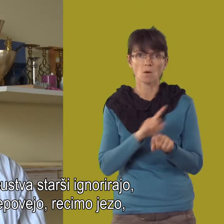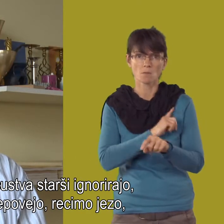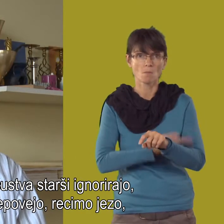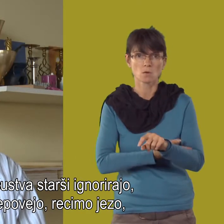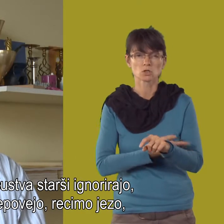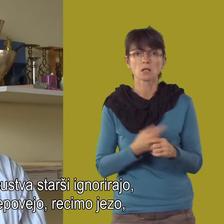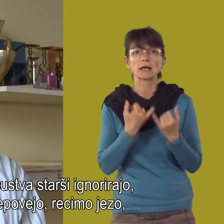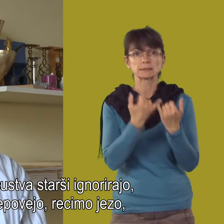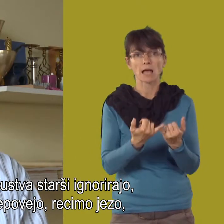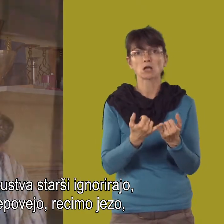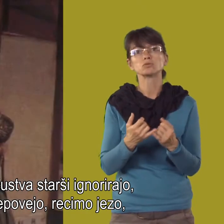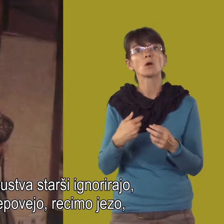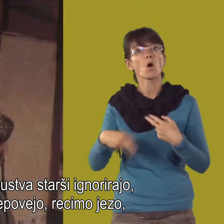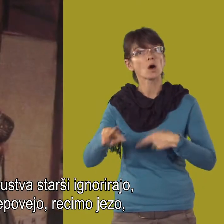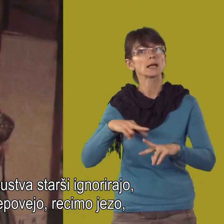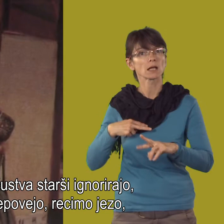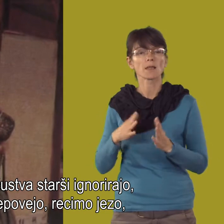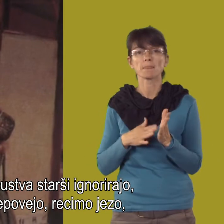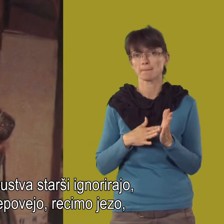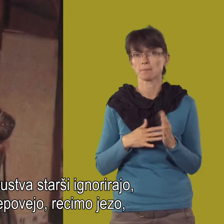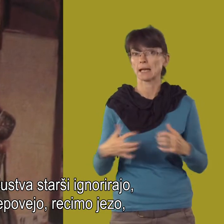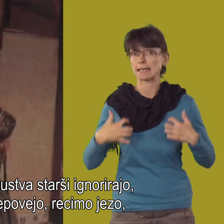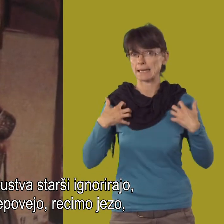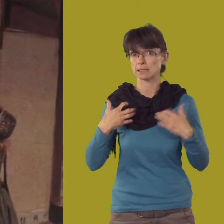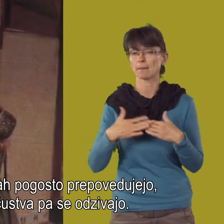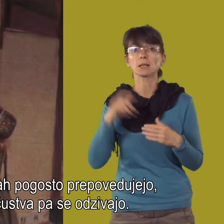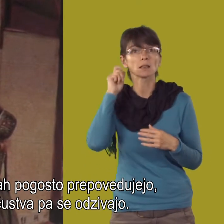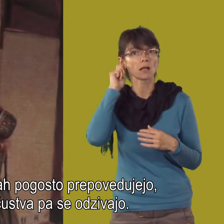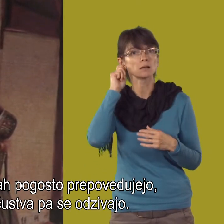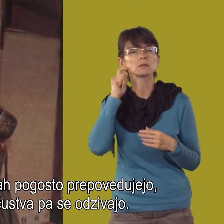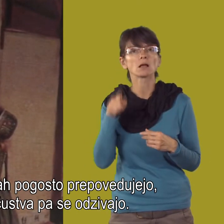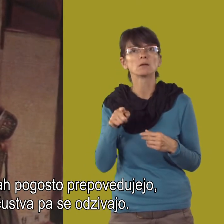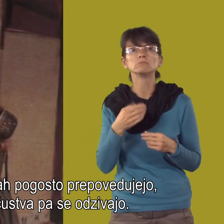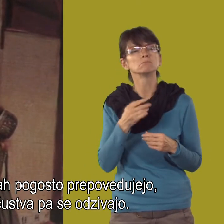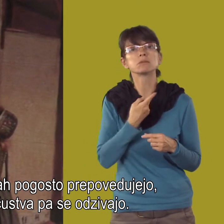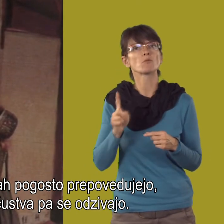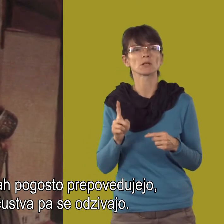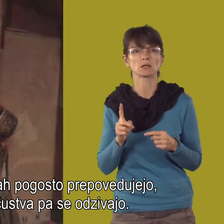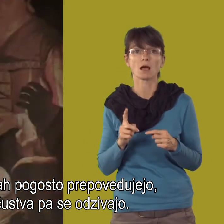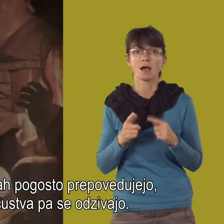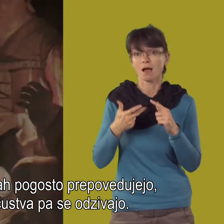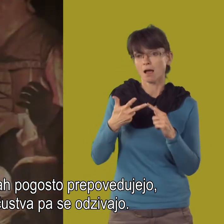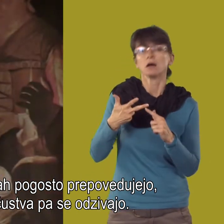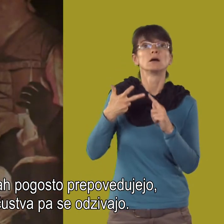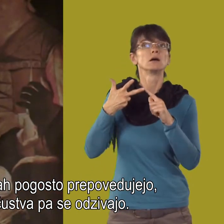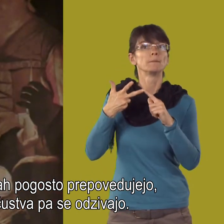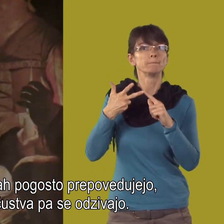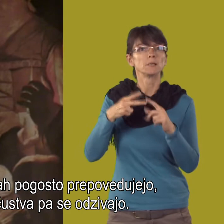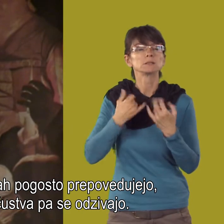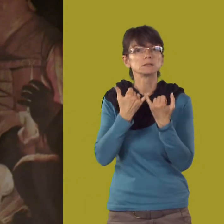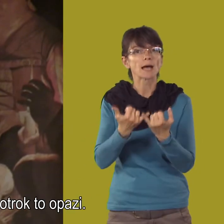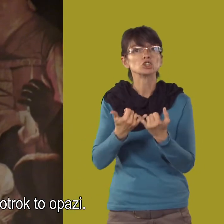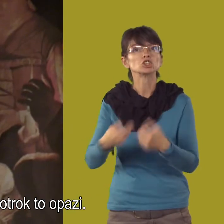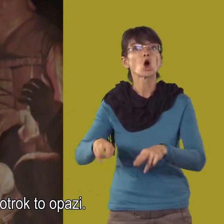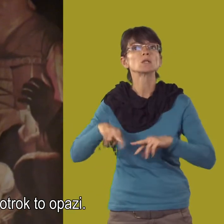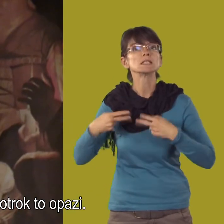čustva starši ignorirajo, druga prepovejo, recimo jezo pri deklicah pogosto prepovedujejo. Na tretja čustva pa se odzivajo